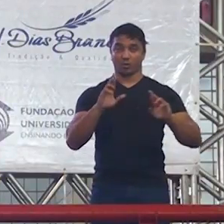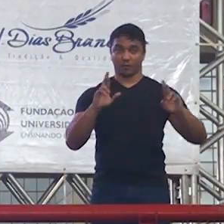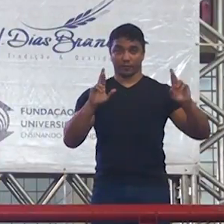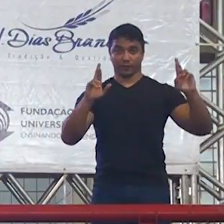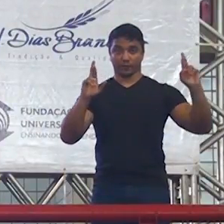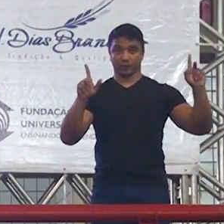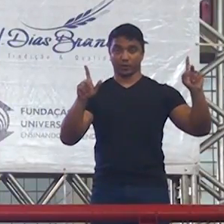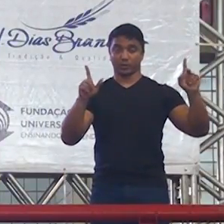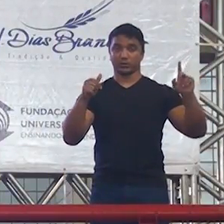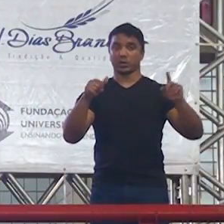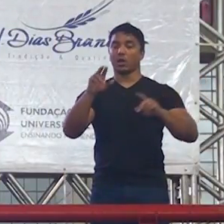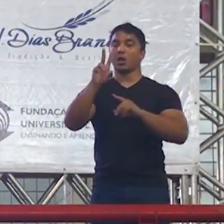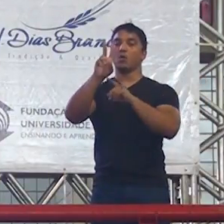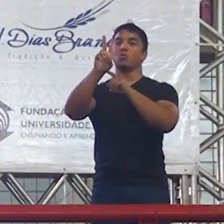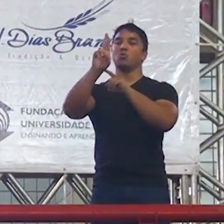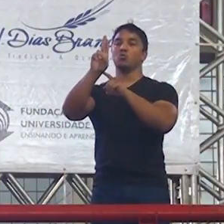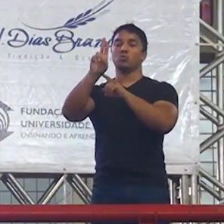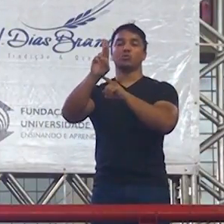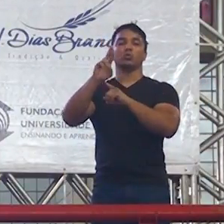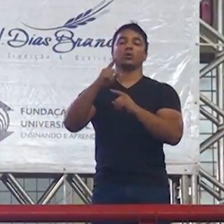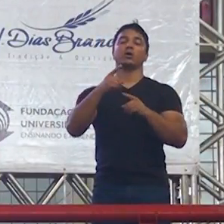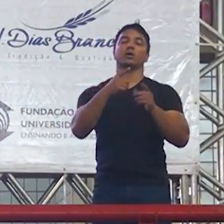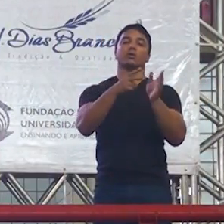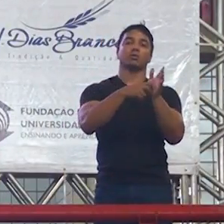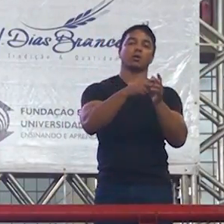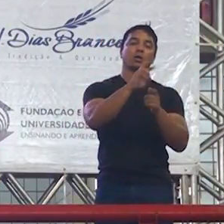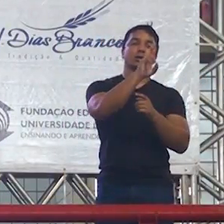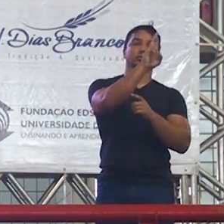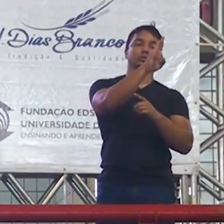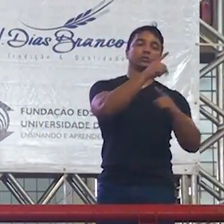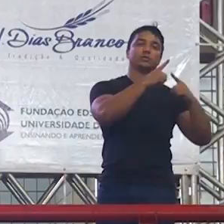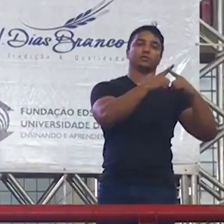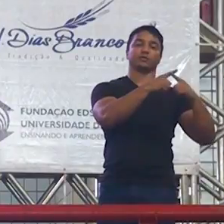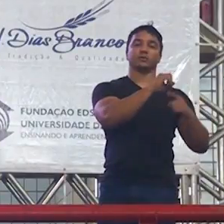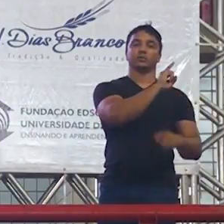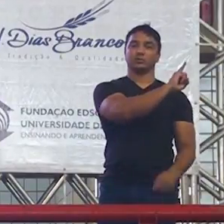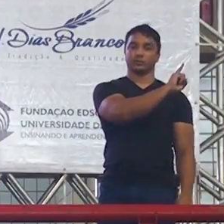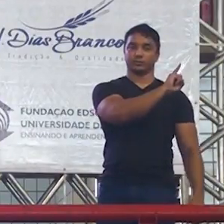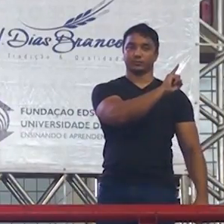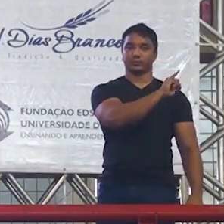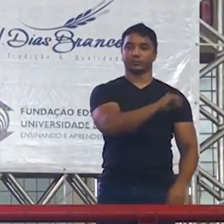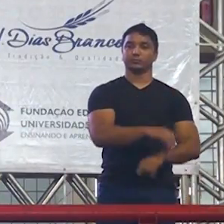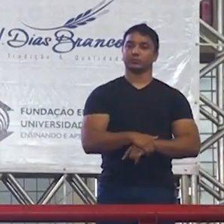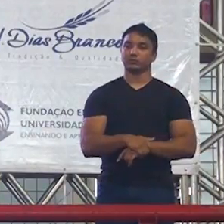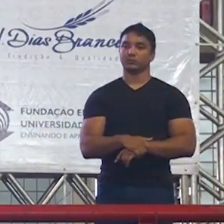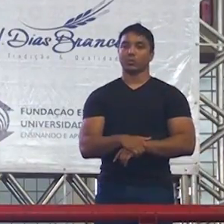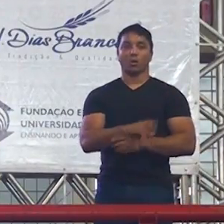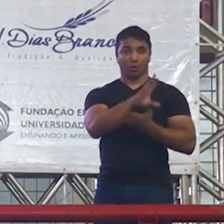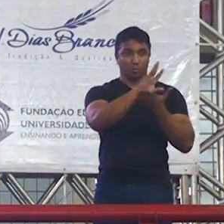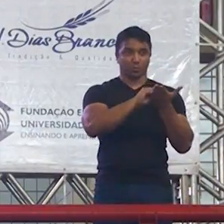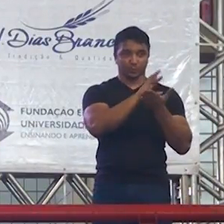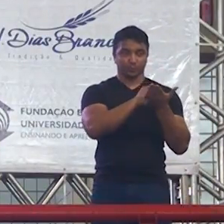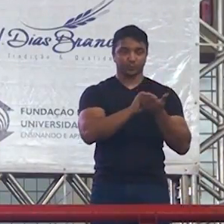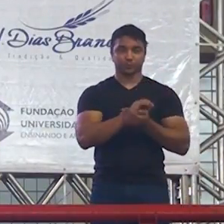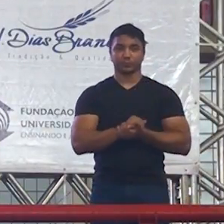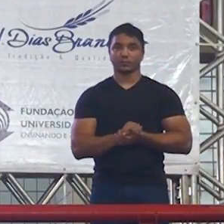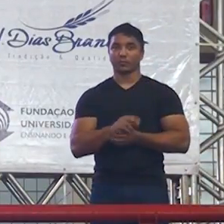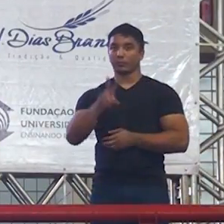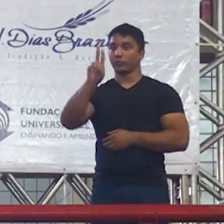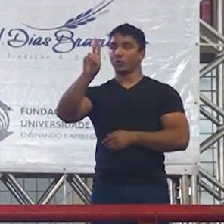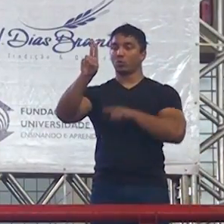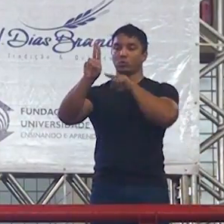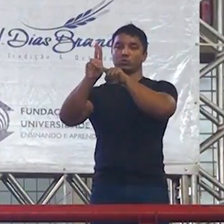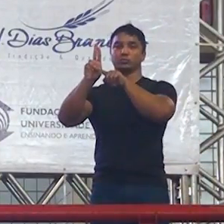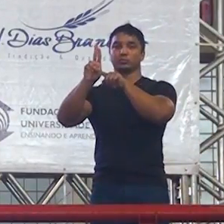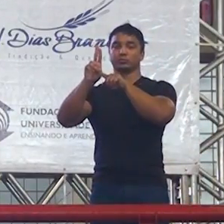de potencial é igual a resistência vezes a corrente elétrica. Eu quero todo mundo aqui no ginásio copiando. A diferença de potencial,